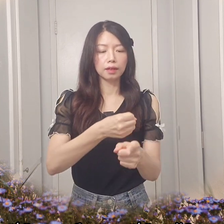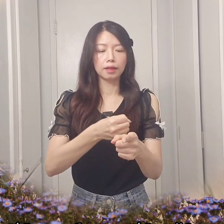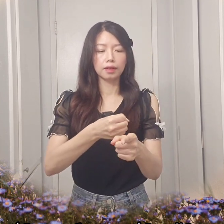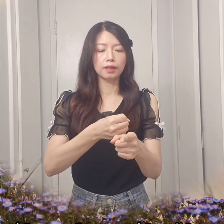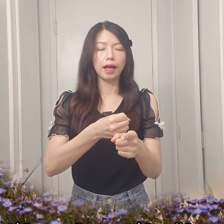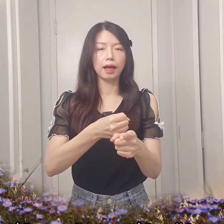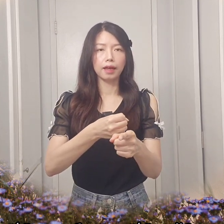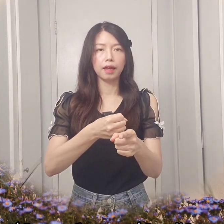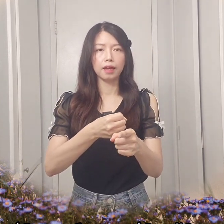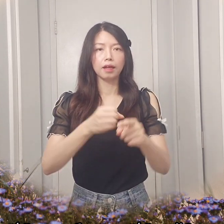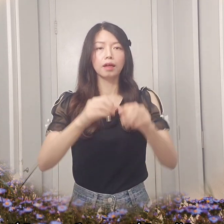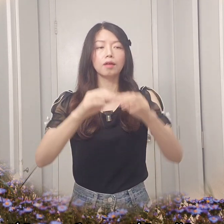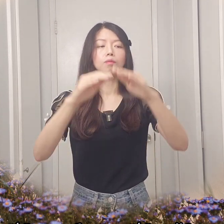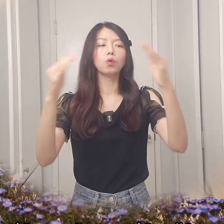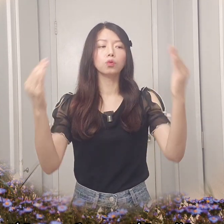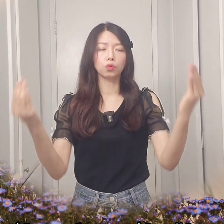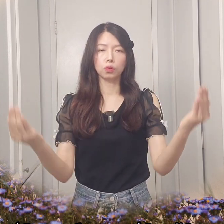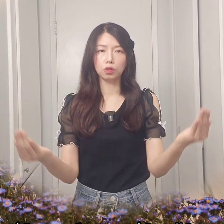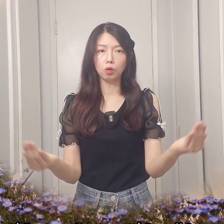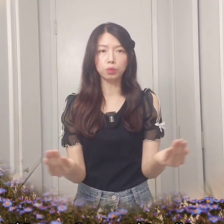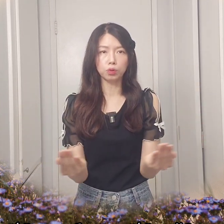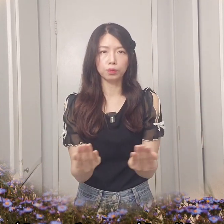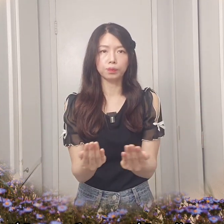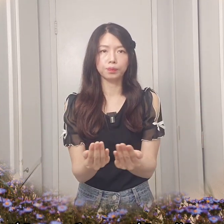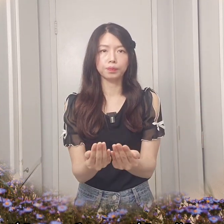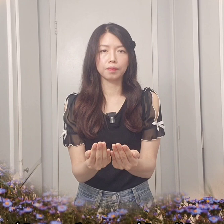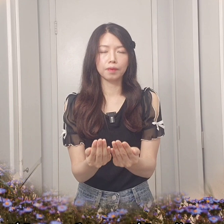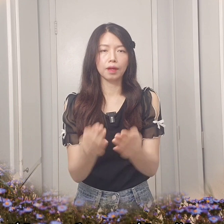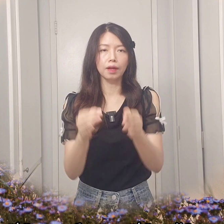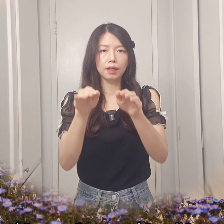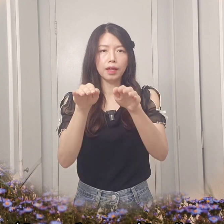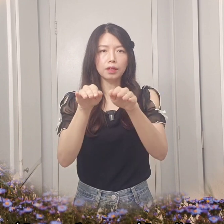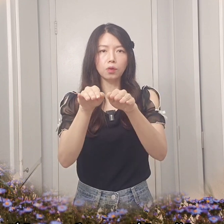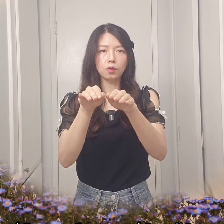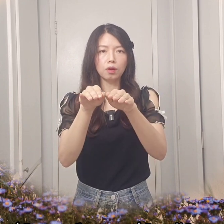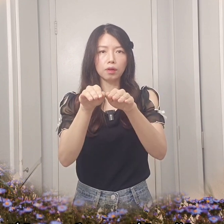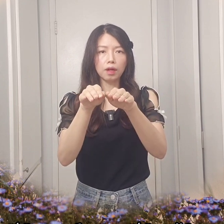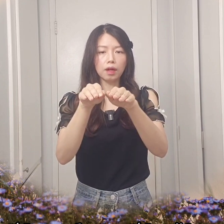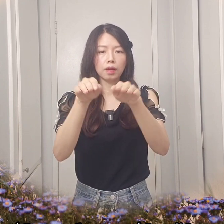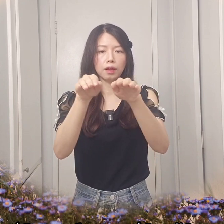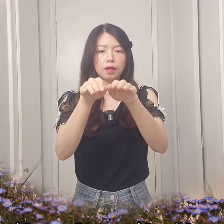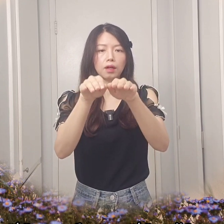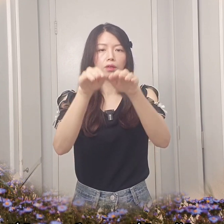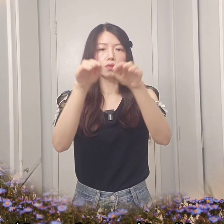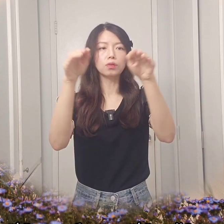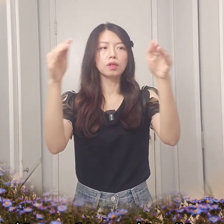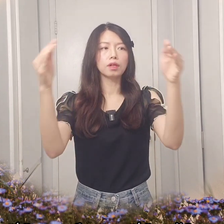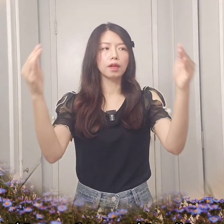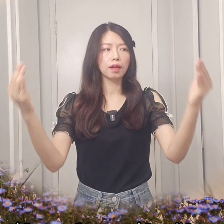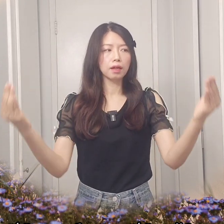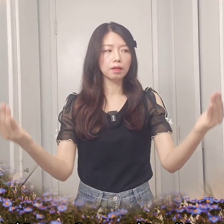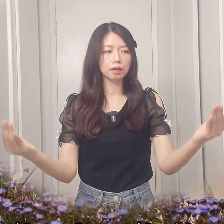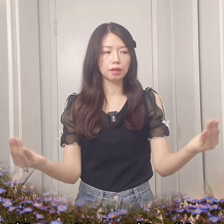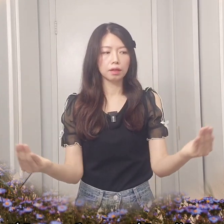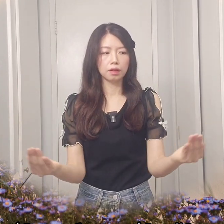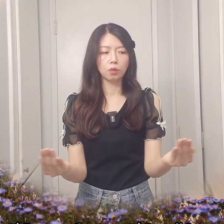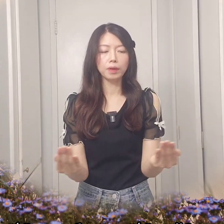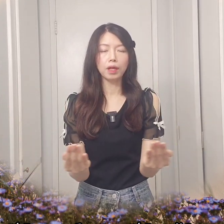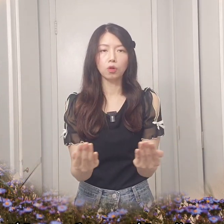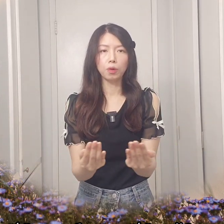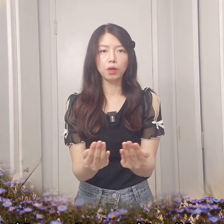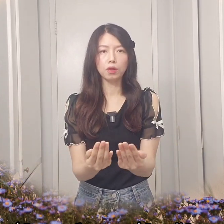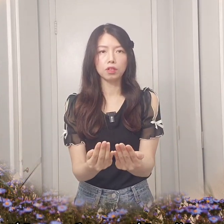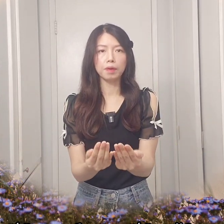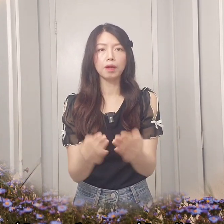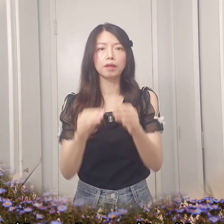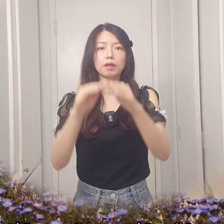뜻, 다해, 모두, 전부. 양손을 이렇게 둥글게